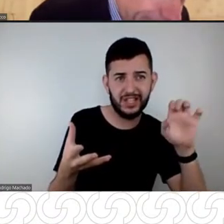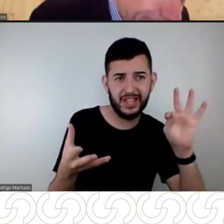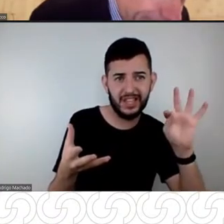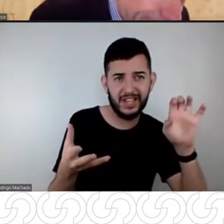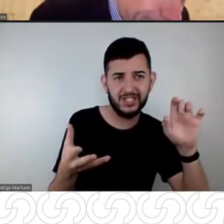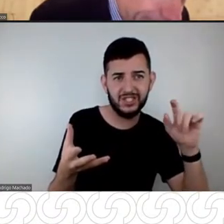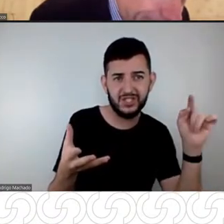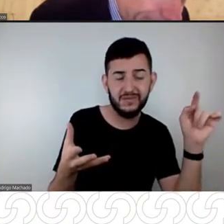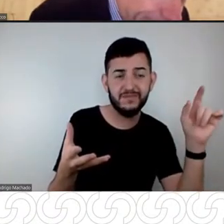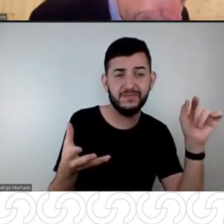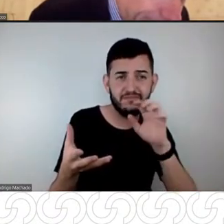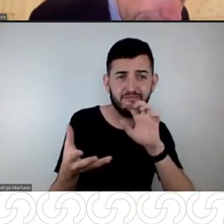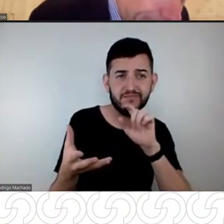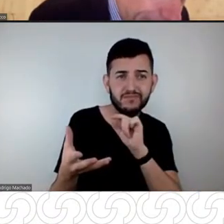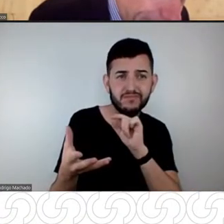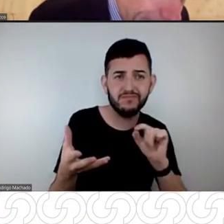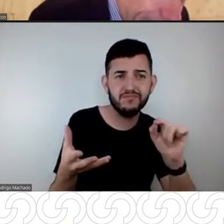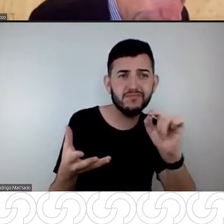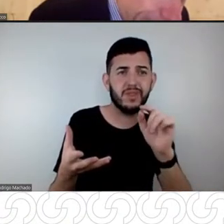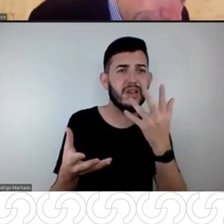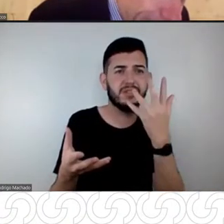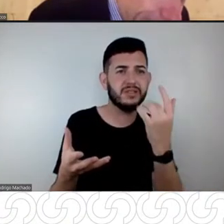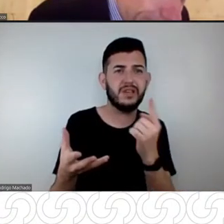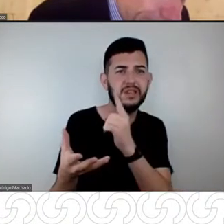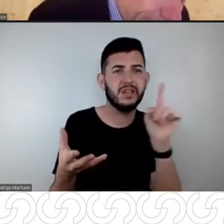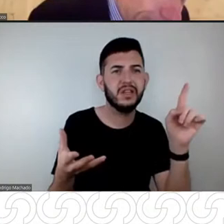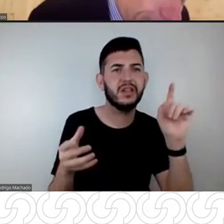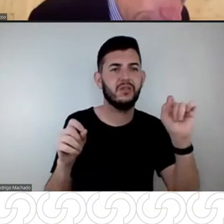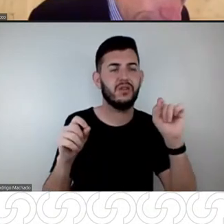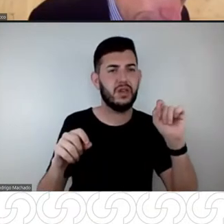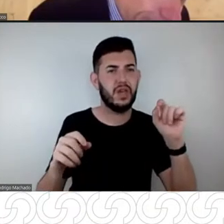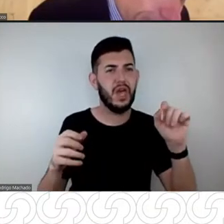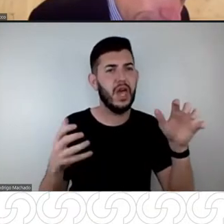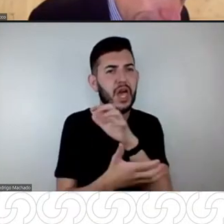passiva imposto pelo Exército Vermelho, né?